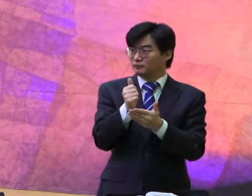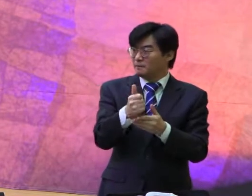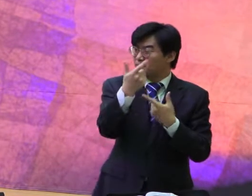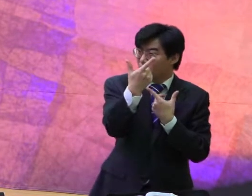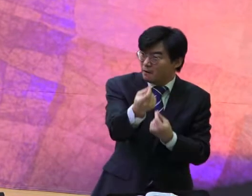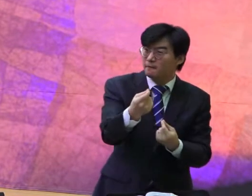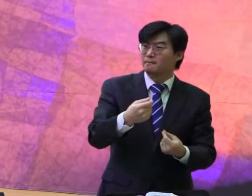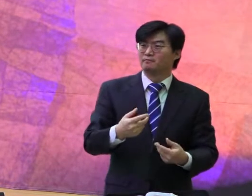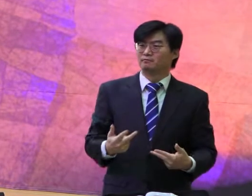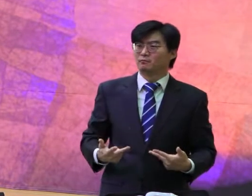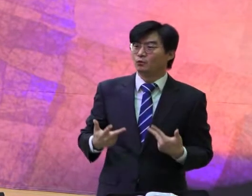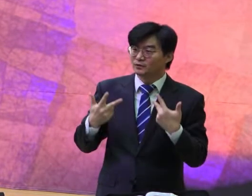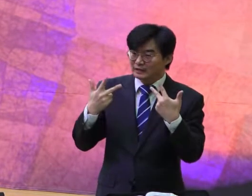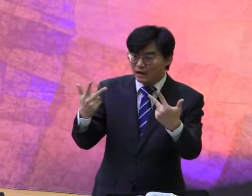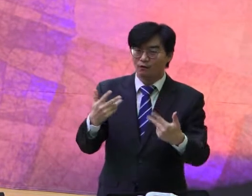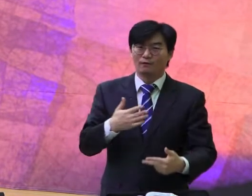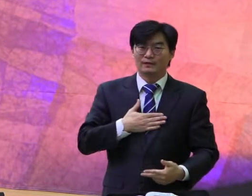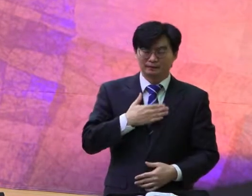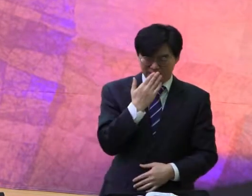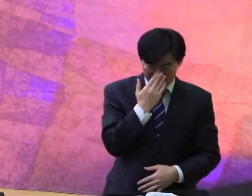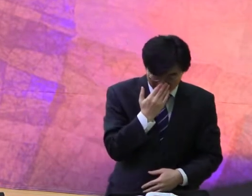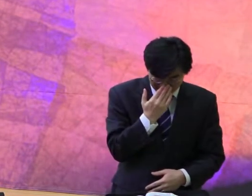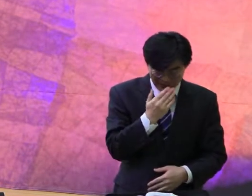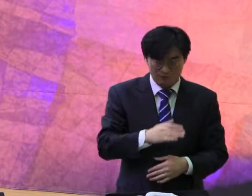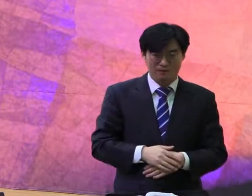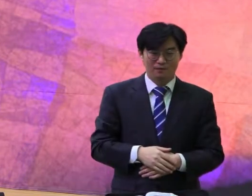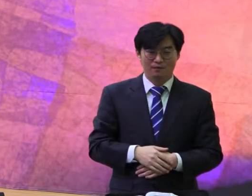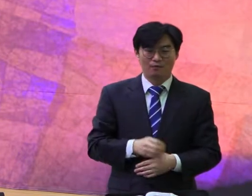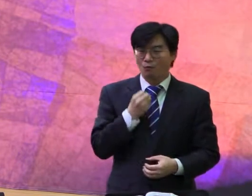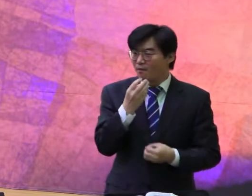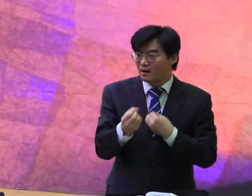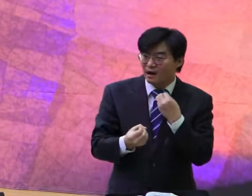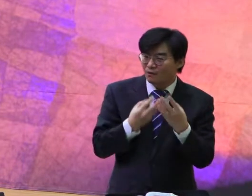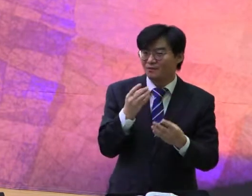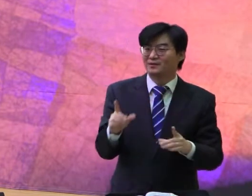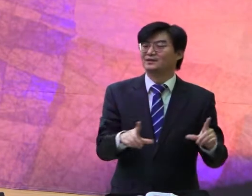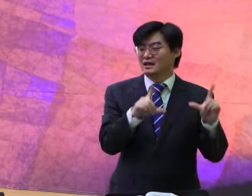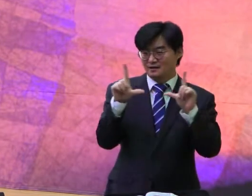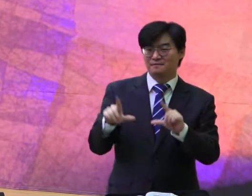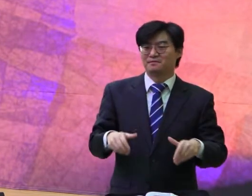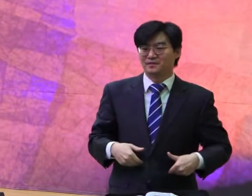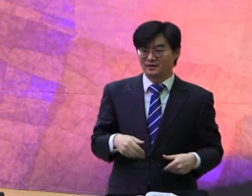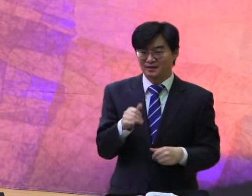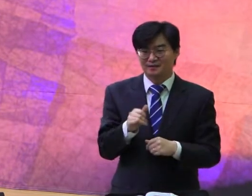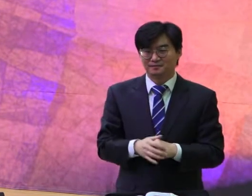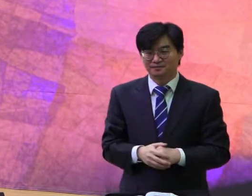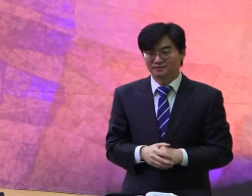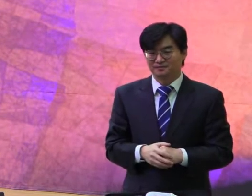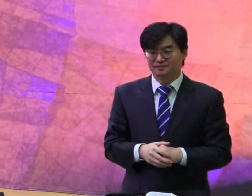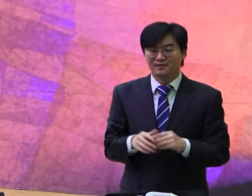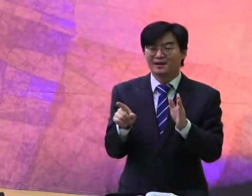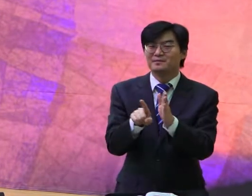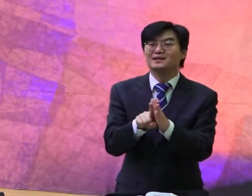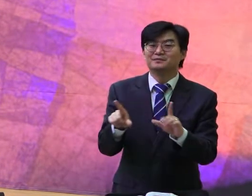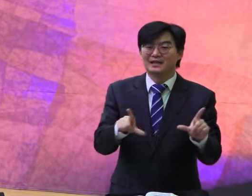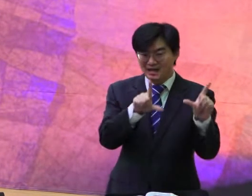섬기고 낮아지고 남을 위해서 살게 되는 것입니다. 여기에 신앙생활의 비밀이 있습니다.